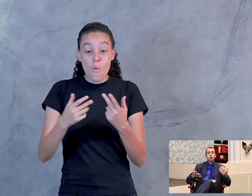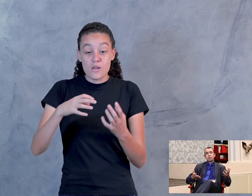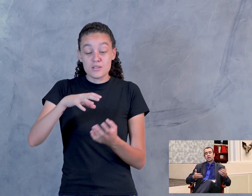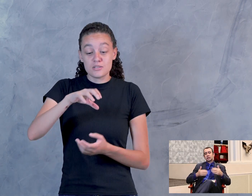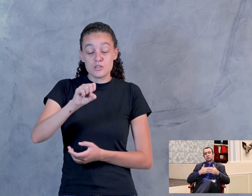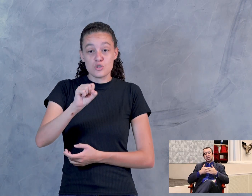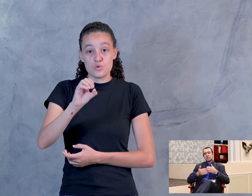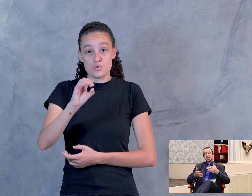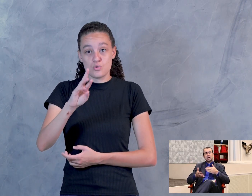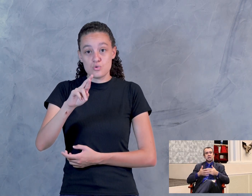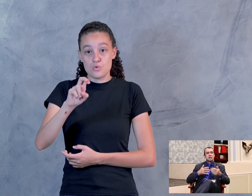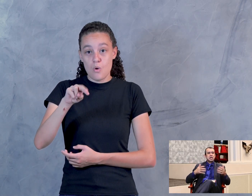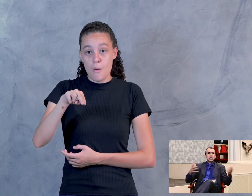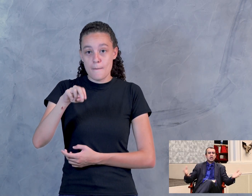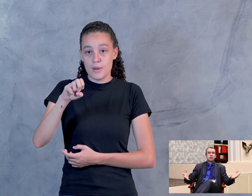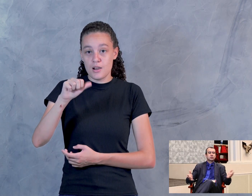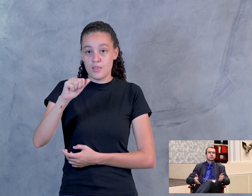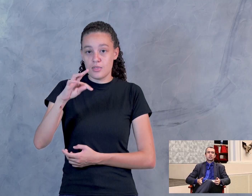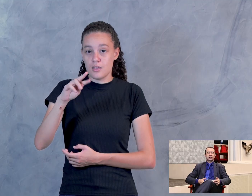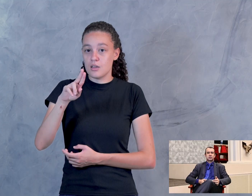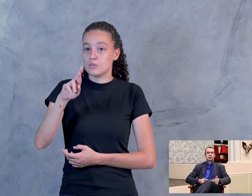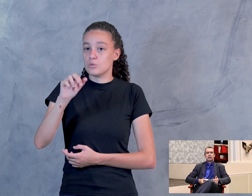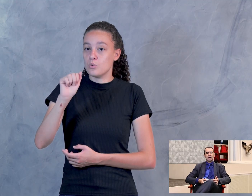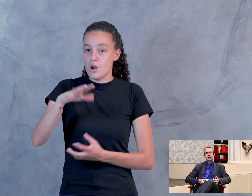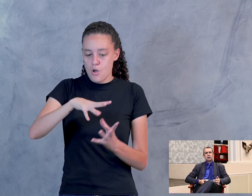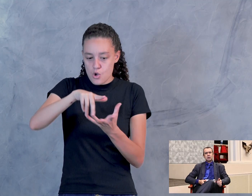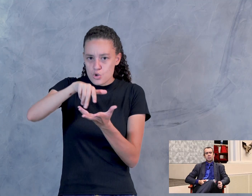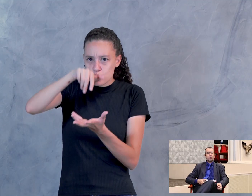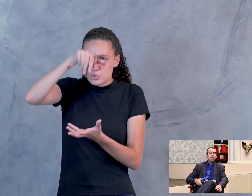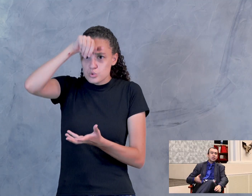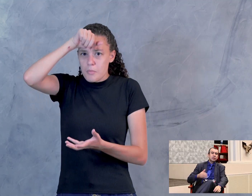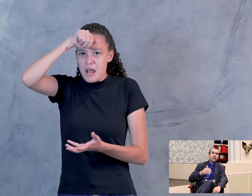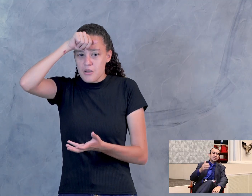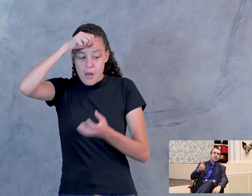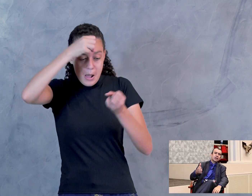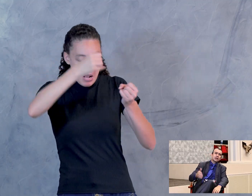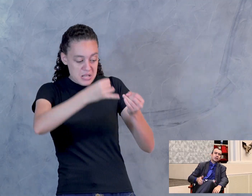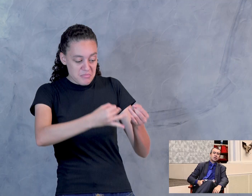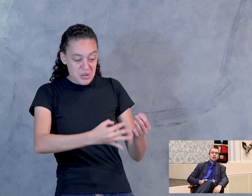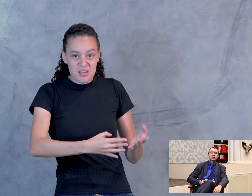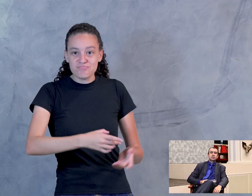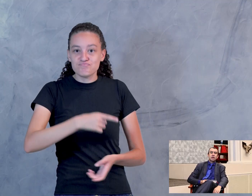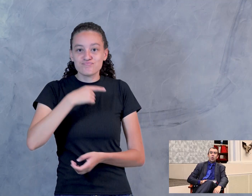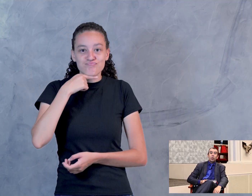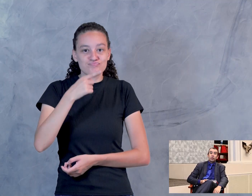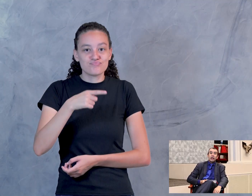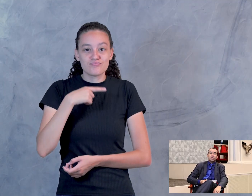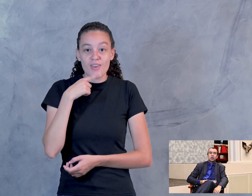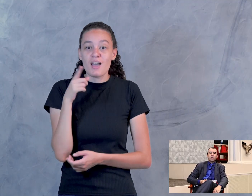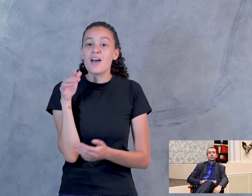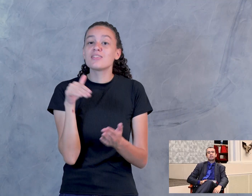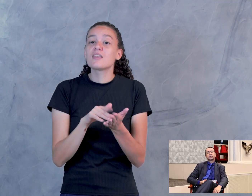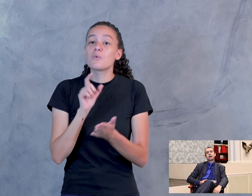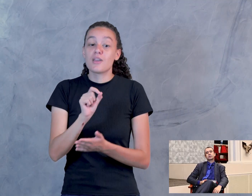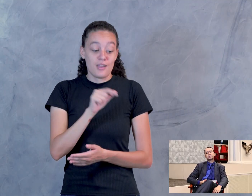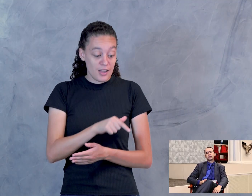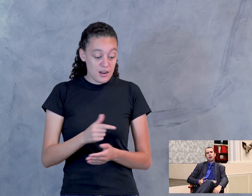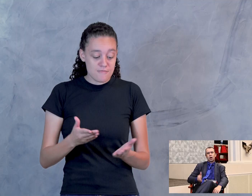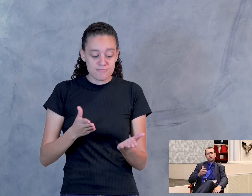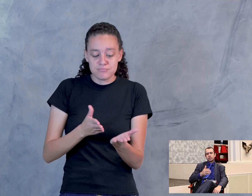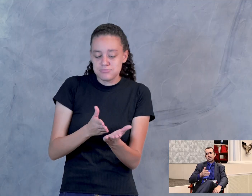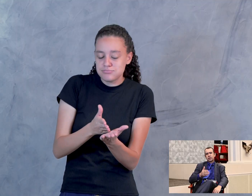eventos sobrenaturais que ninguém conseguia explicar para o menino, até que ele se converte ao